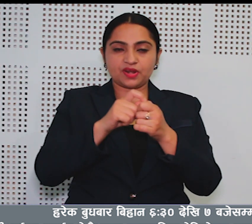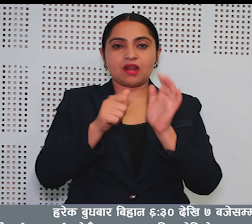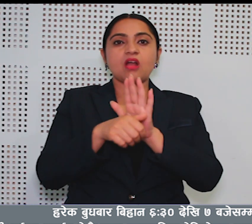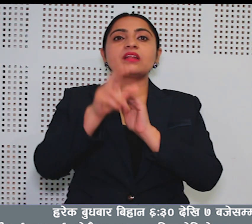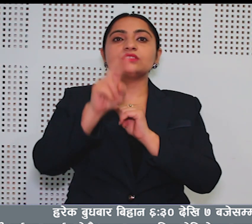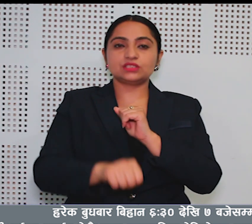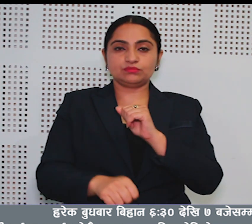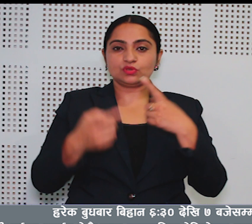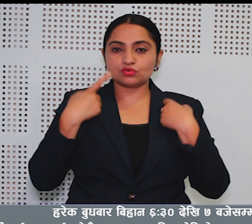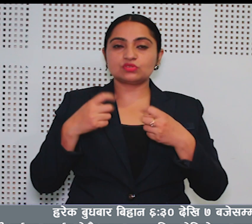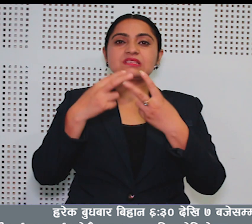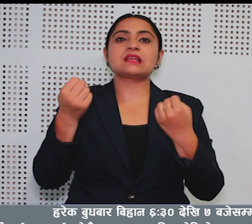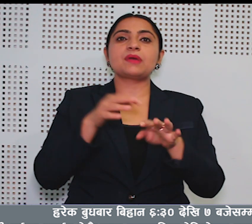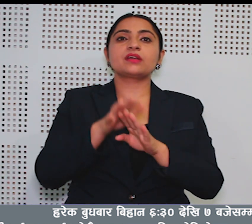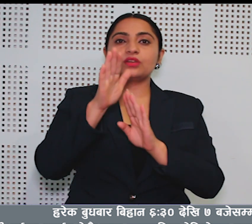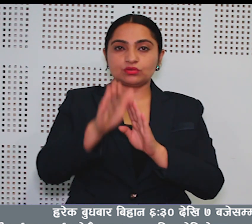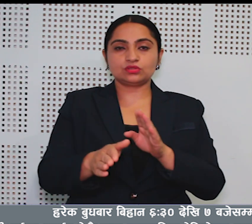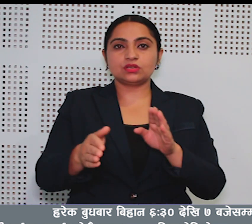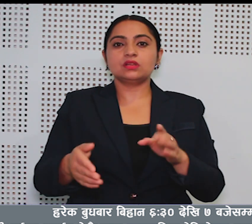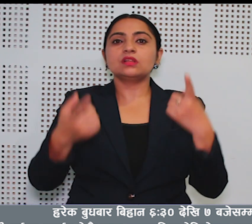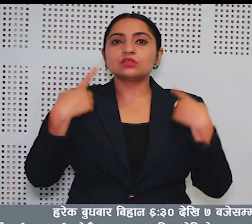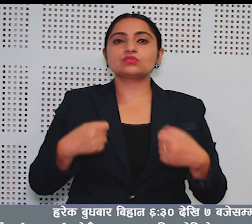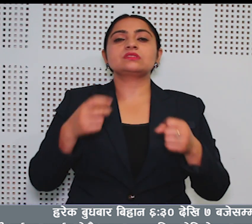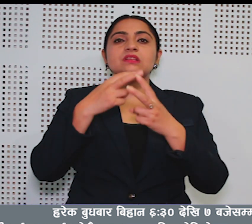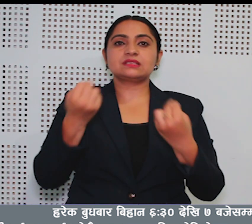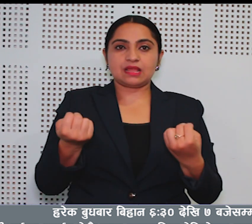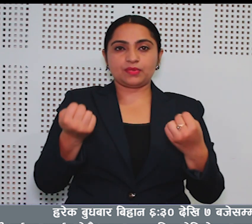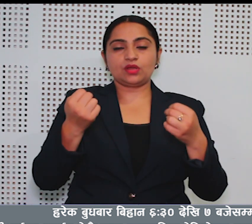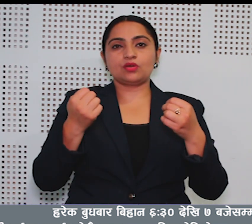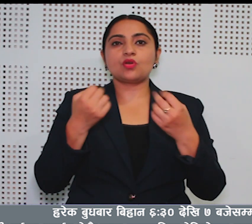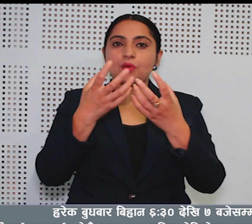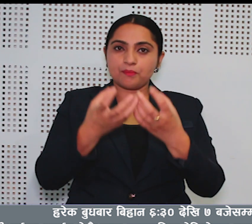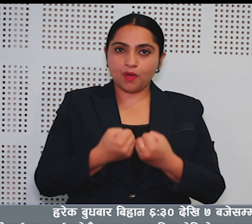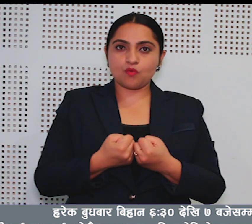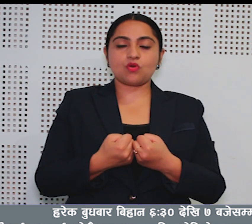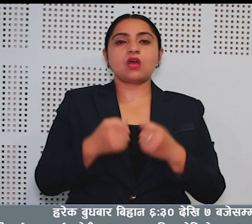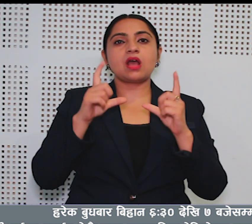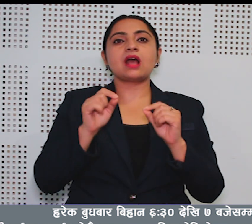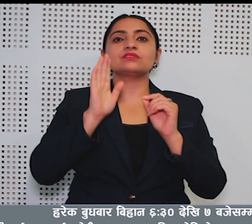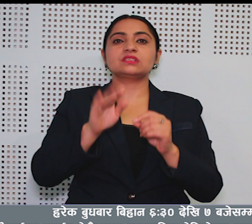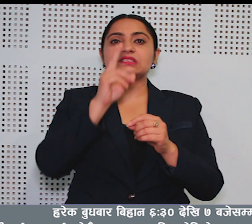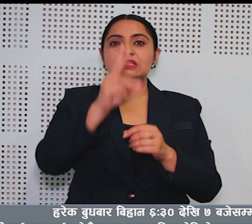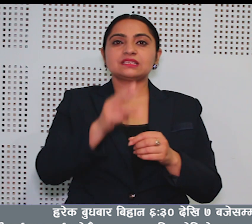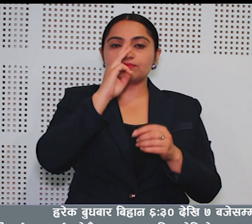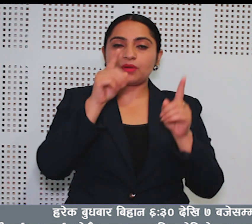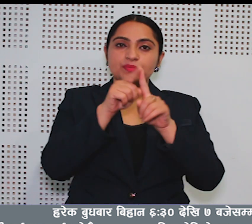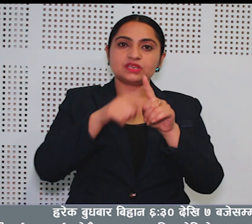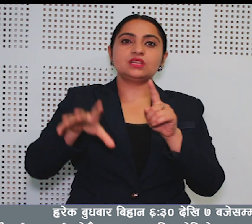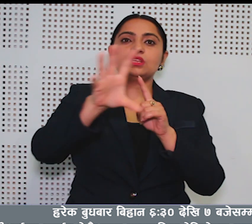स्वास्थ्य सामग्रीहरू छन्, स्वास्थ्य सामग्रीको पर्याप्त उपलब्धता हुन अति जरुरी छ। र त्यसमा पनि सम्पूर्ण अधिकारकर्मी